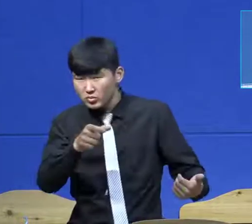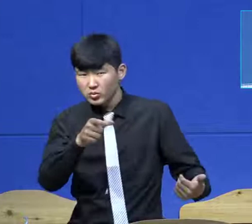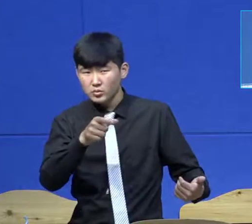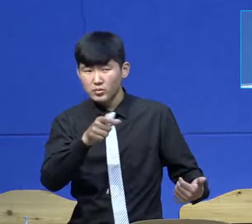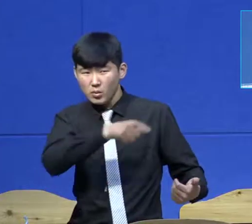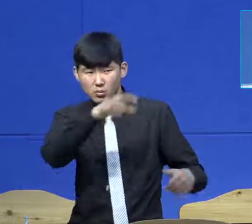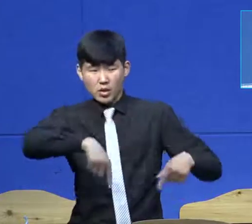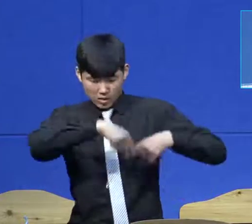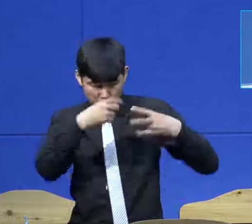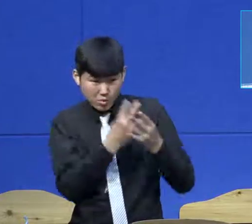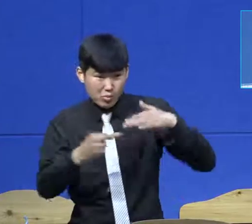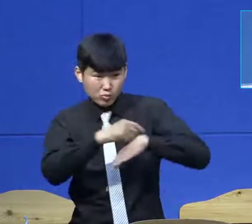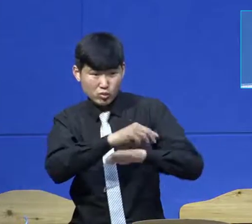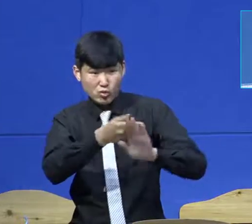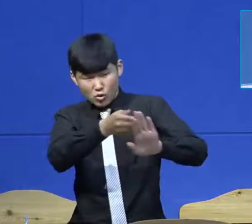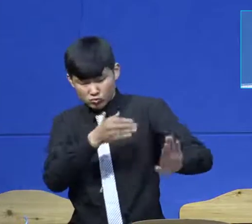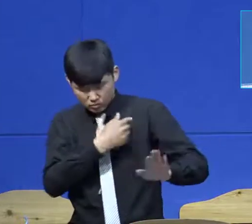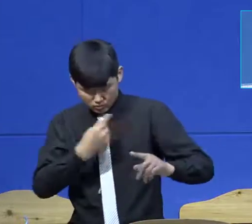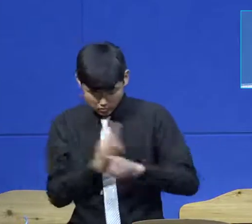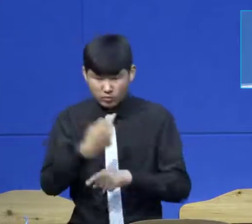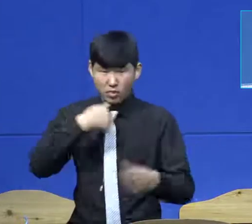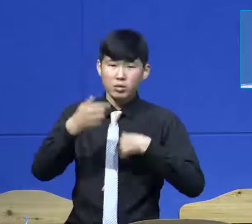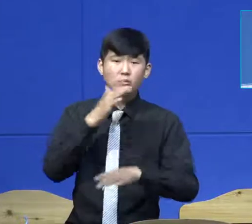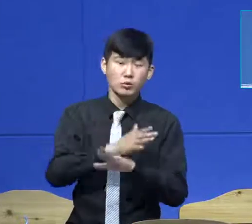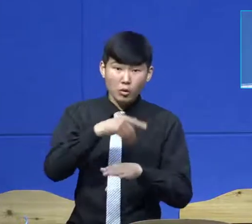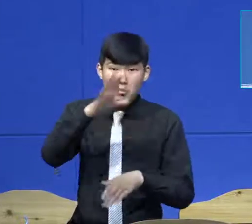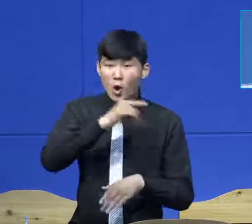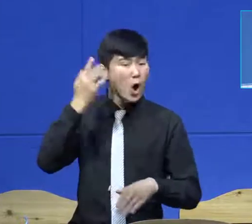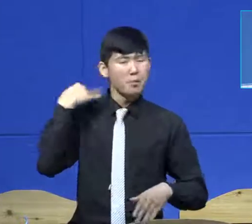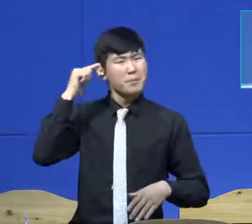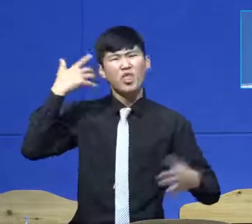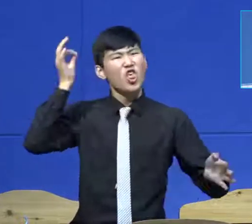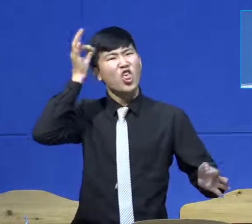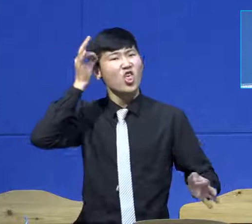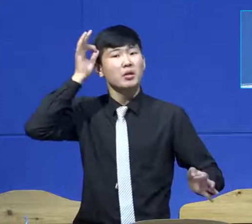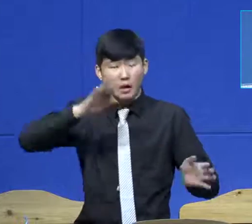ард түмнийхэн гемт үйлдэлийн өмнөөс цохигцсан бидний өмнө мэдээг одоо мэдчих авсан биз дээ.